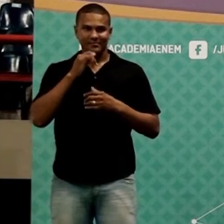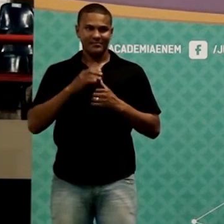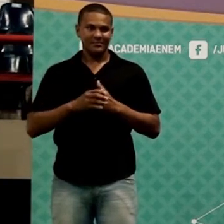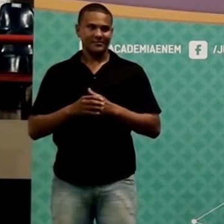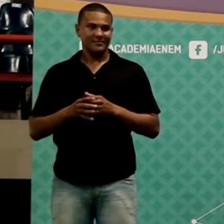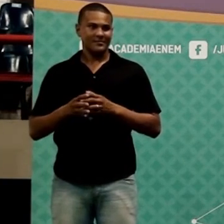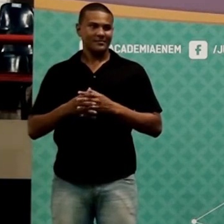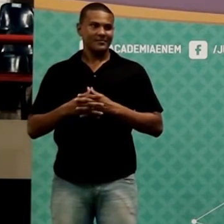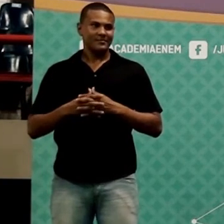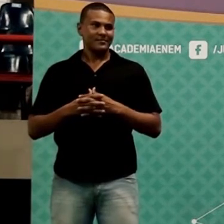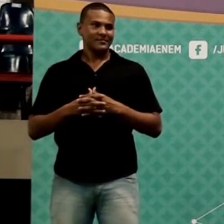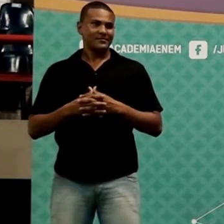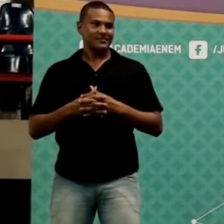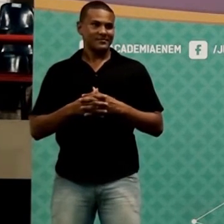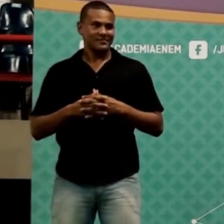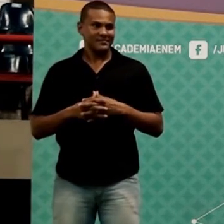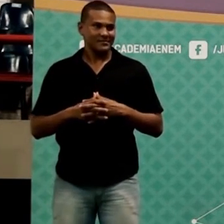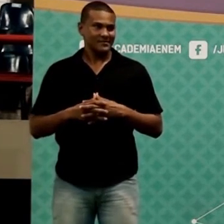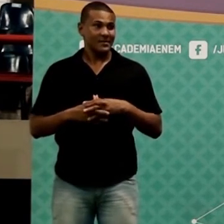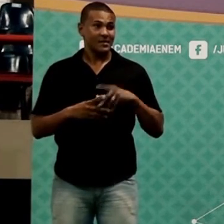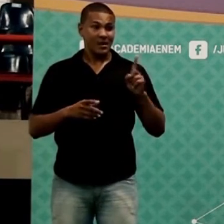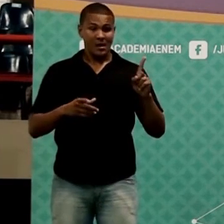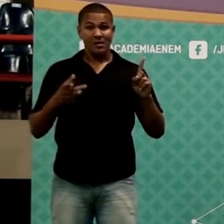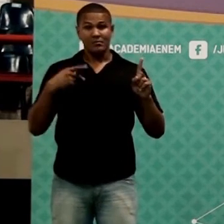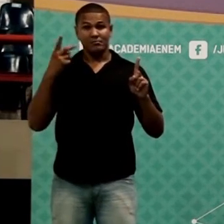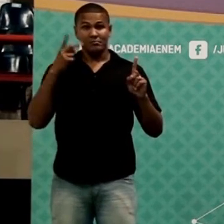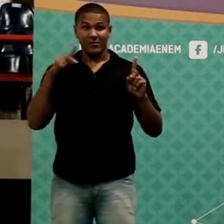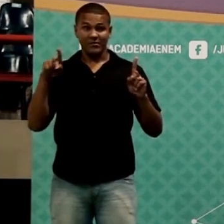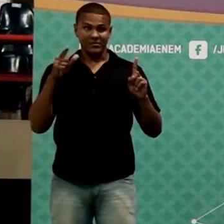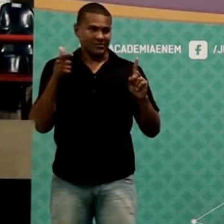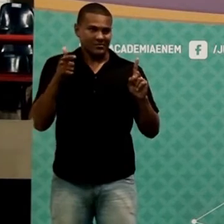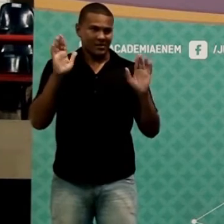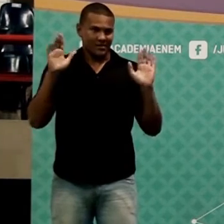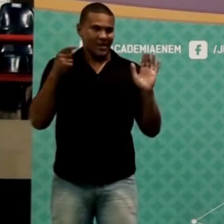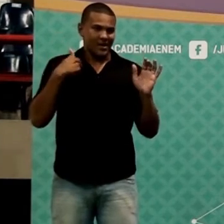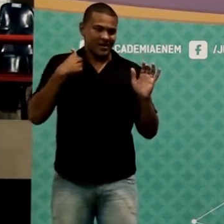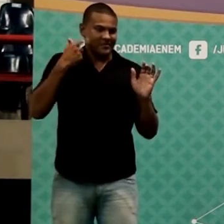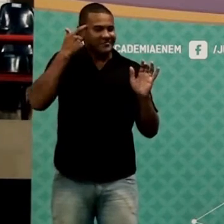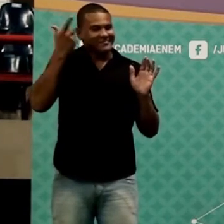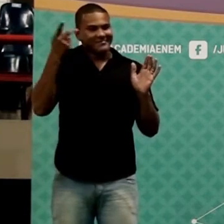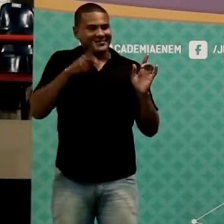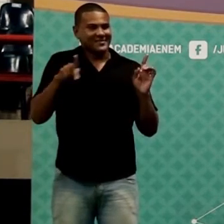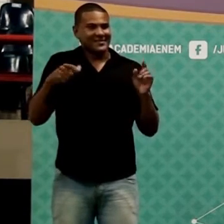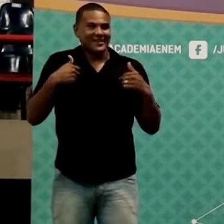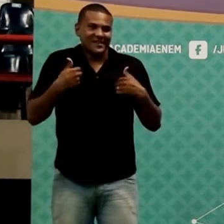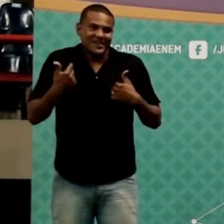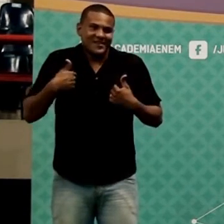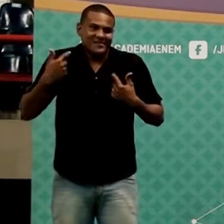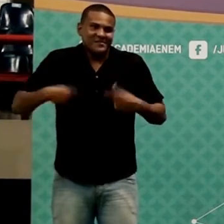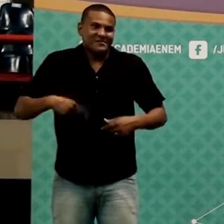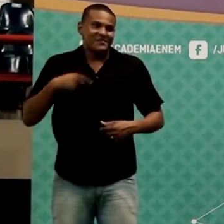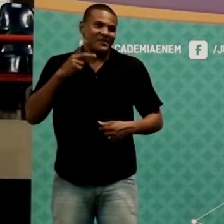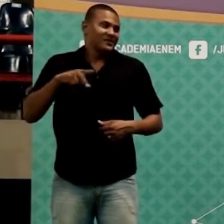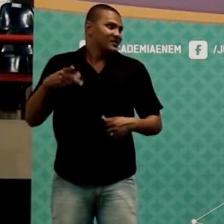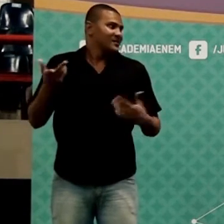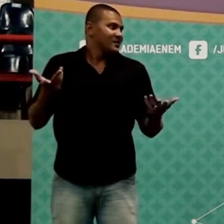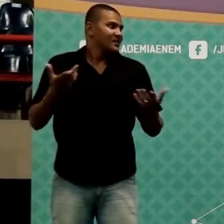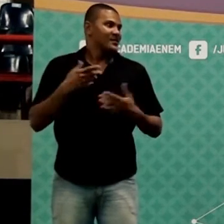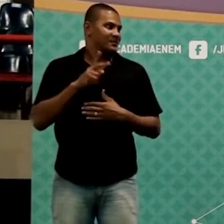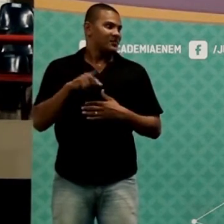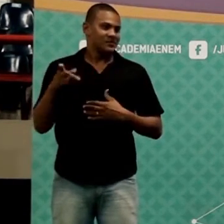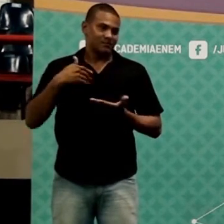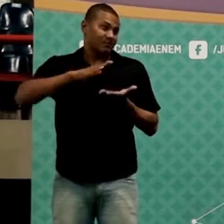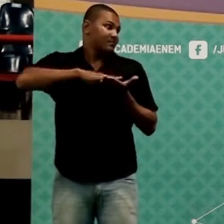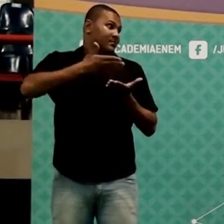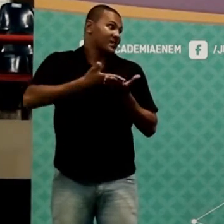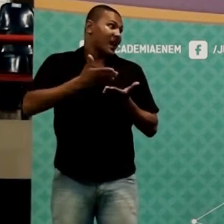www.perguntouprimeiro.com.br. Aí tinha assim, ó: professor. Não tem escrito professor, tá? Eu que botei, porque a pessoa já sabe que só tem um professor, né? Então ela precisa botar professor, porque